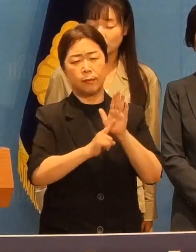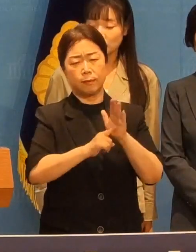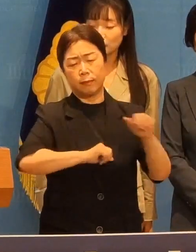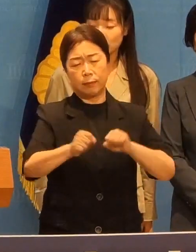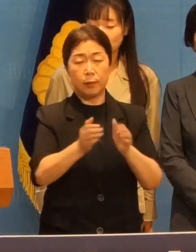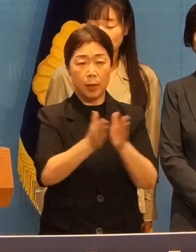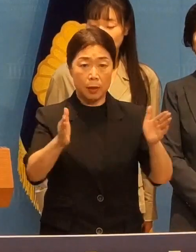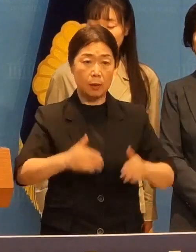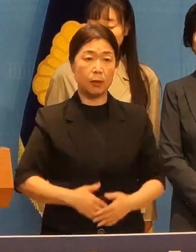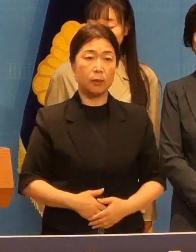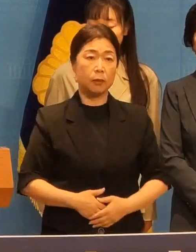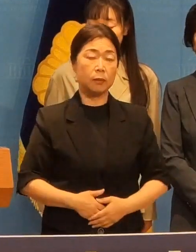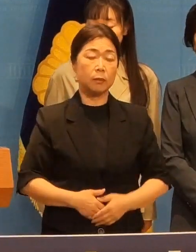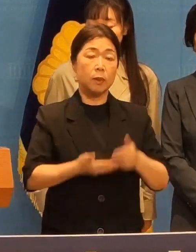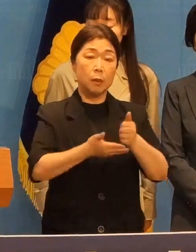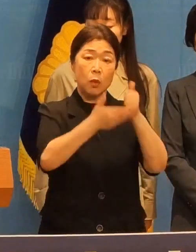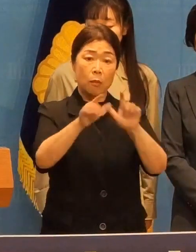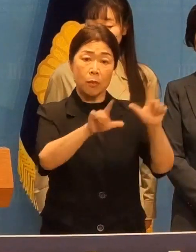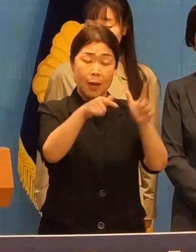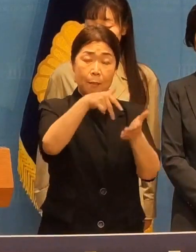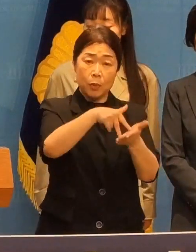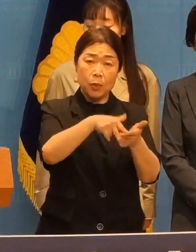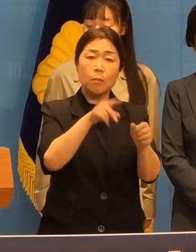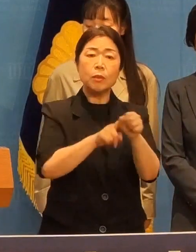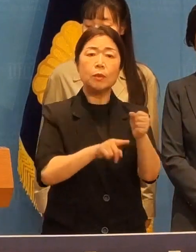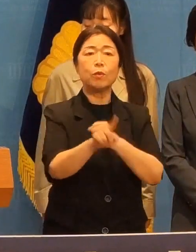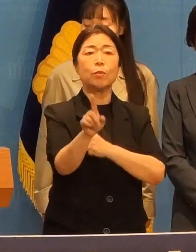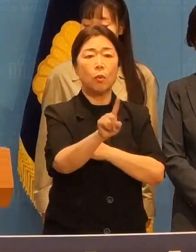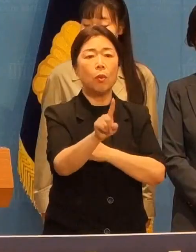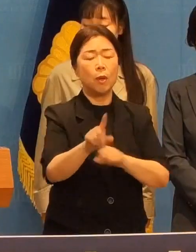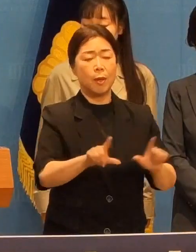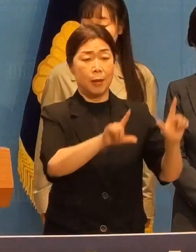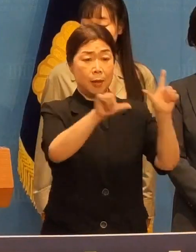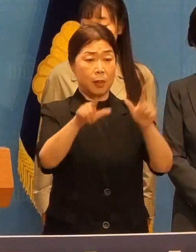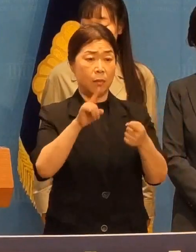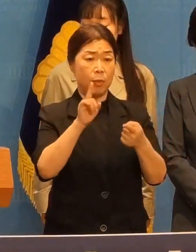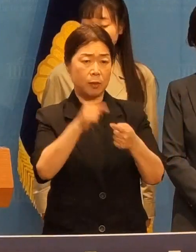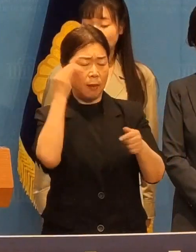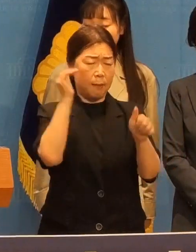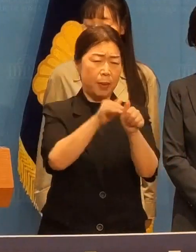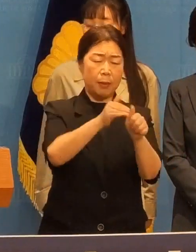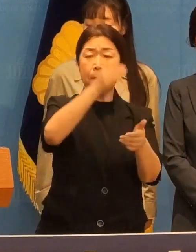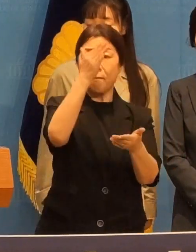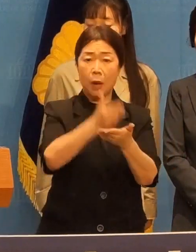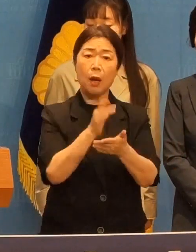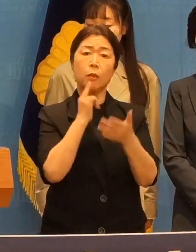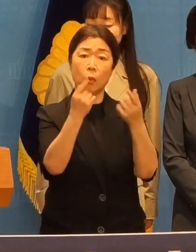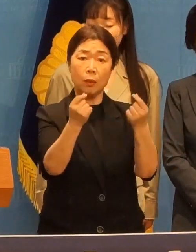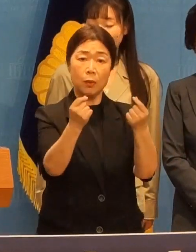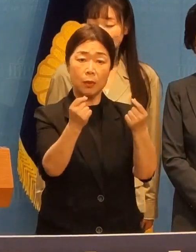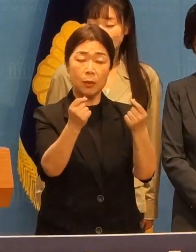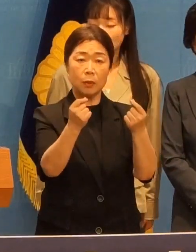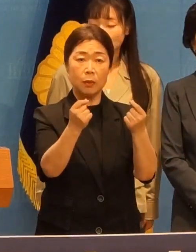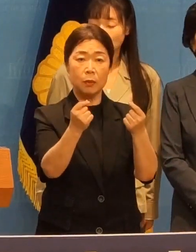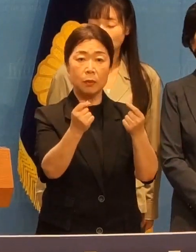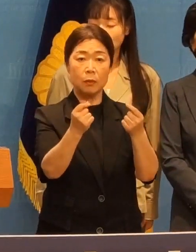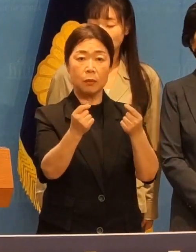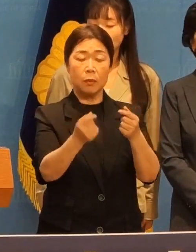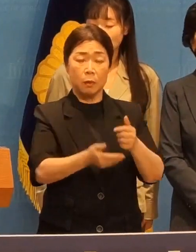존엄한 삶을 보장받는다는 것은 누구나 그 삶에 대한 침해를 받아서는 안 된다는 말과 같습니다.